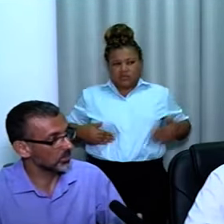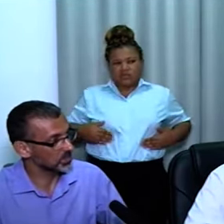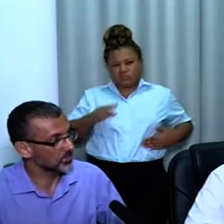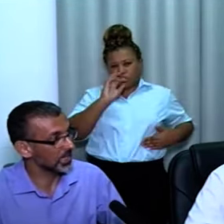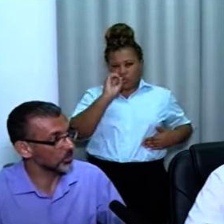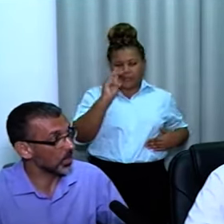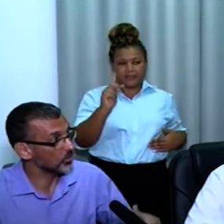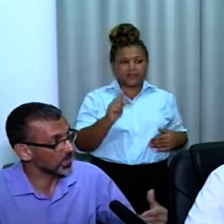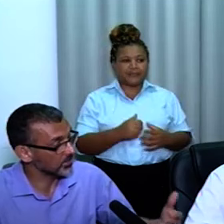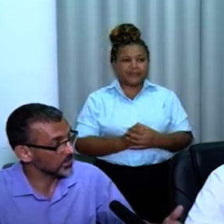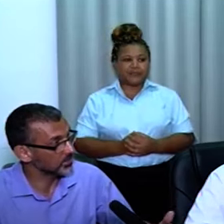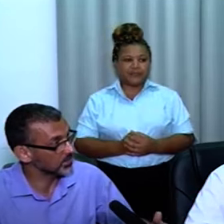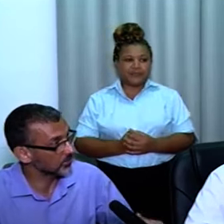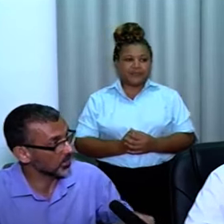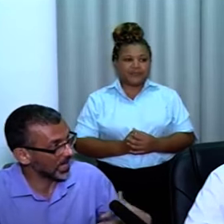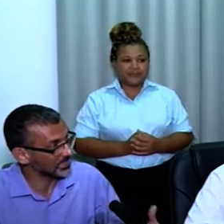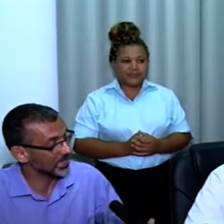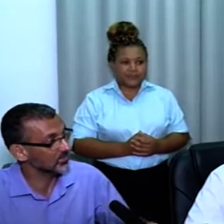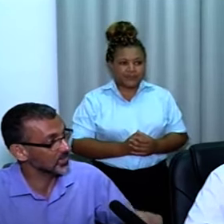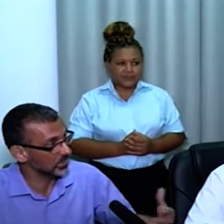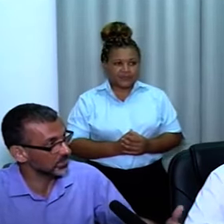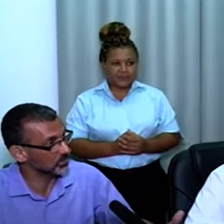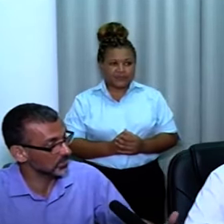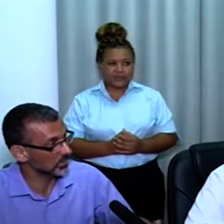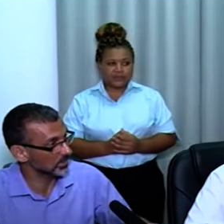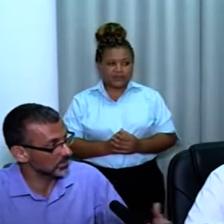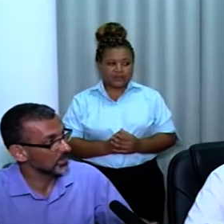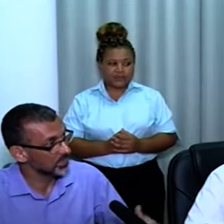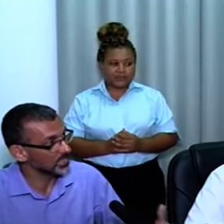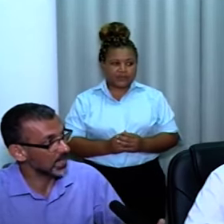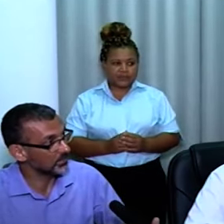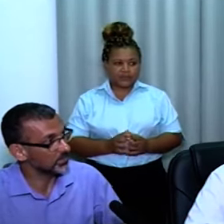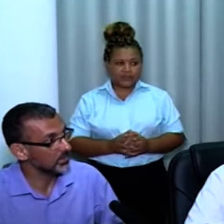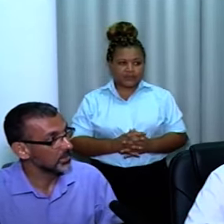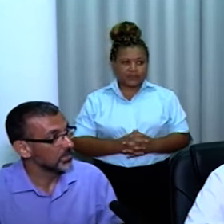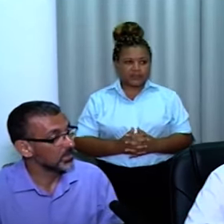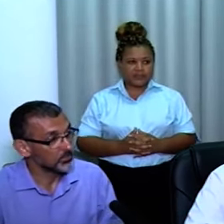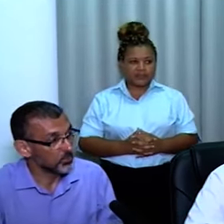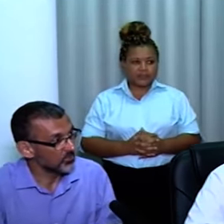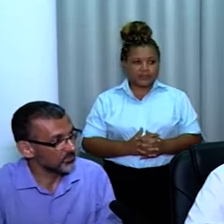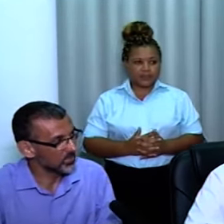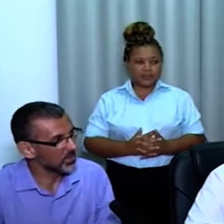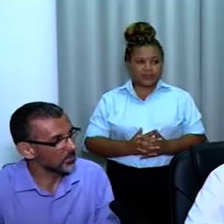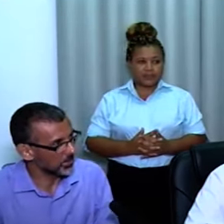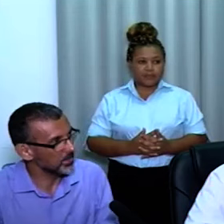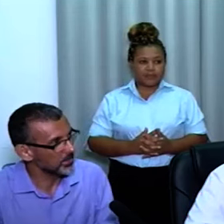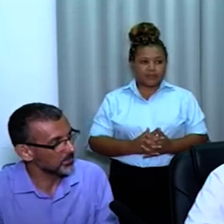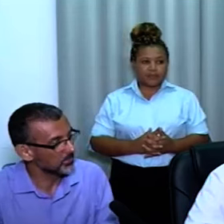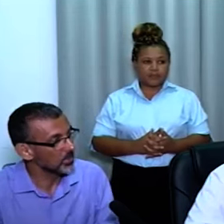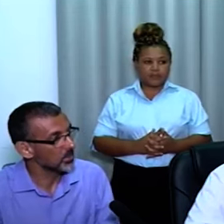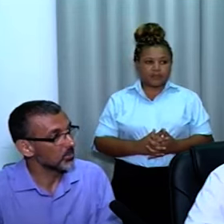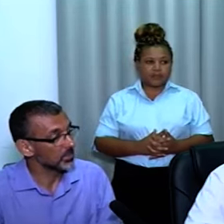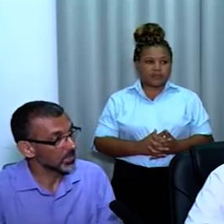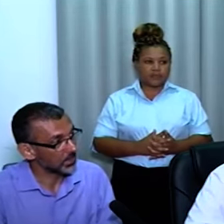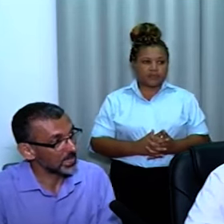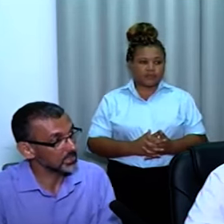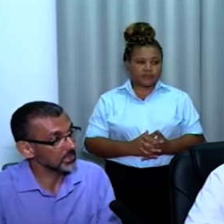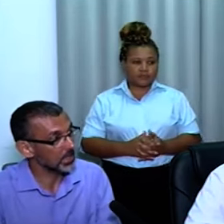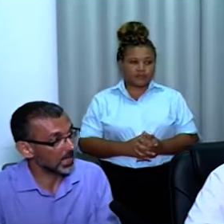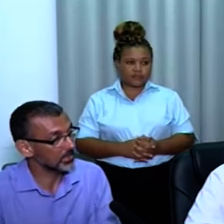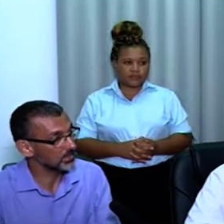supports respiratoires ou bien les supports cardiaques avec les autres médicaments et pour traiter. Nous avons